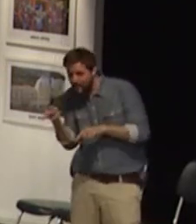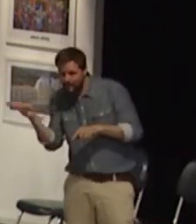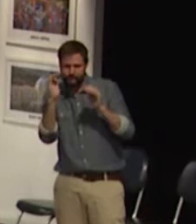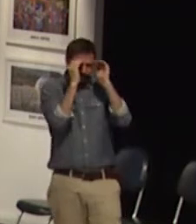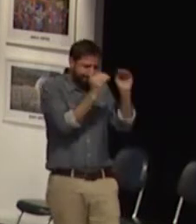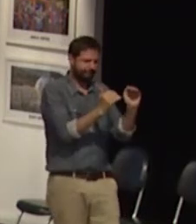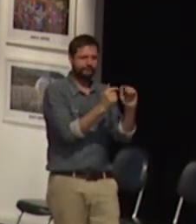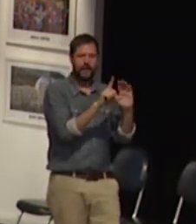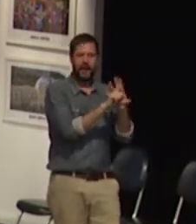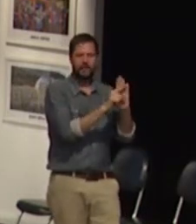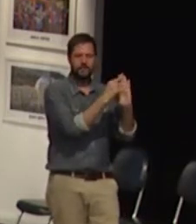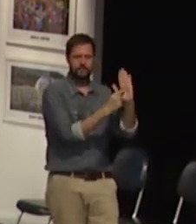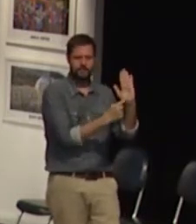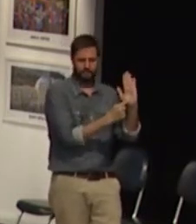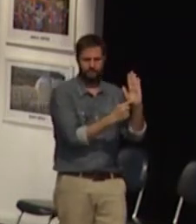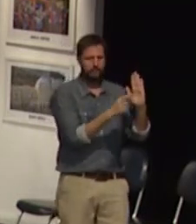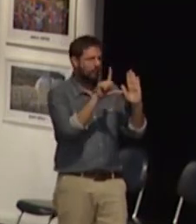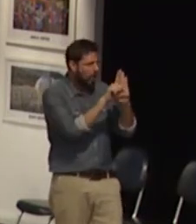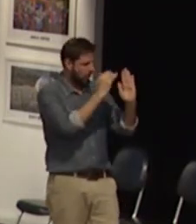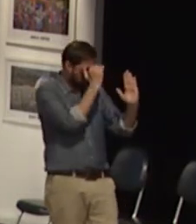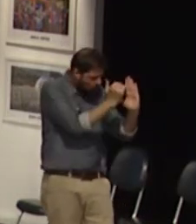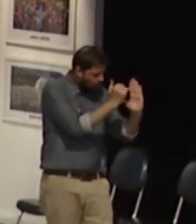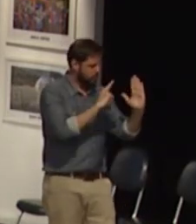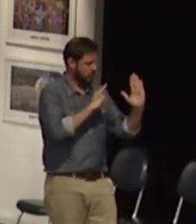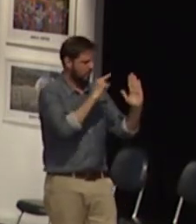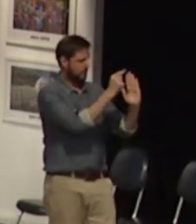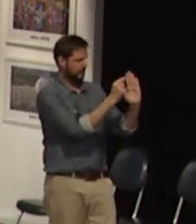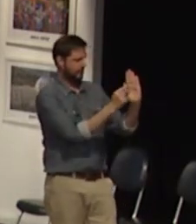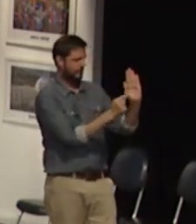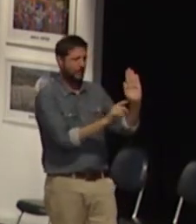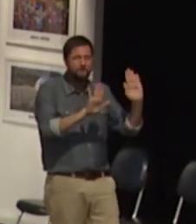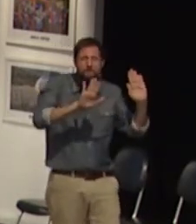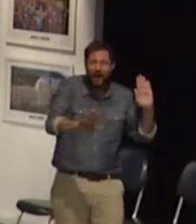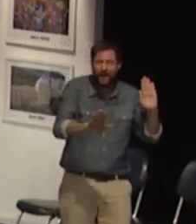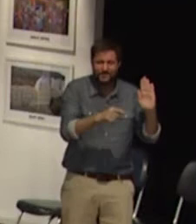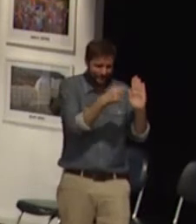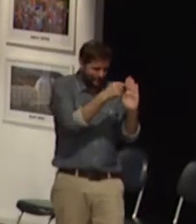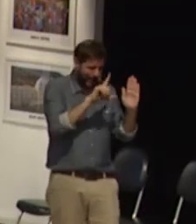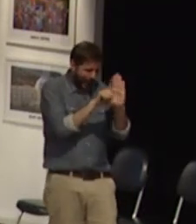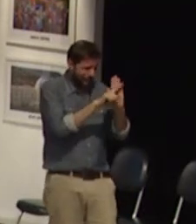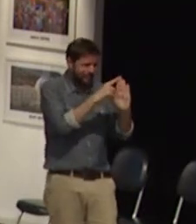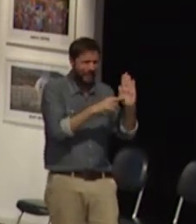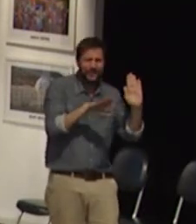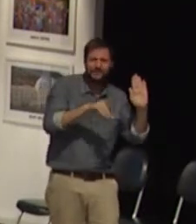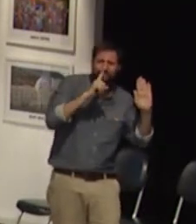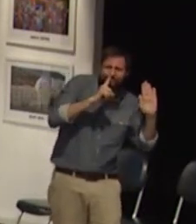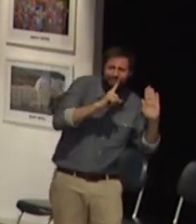poucos contatos com os advogados, sobre essas questões de leis, né? Respeitar as leis, mas algumas leis